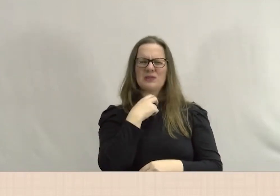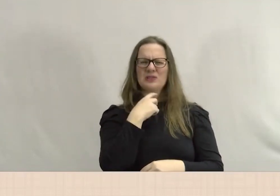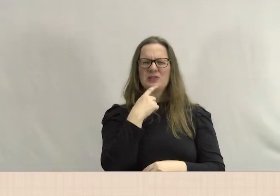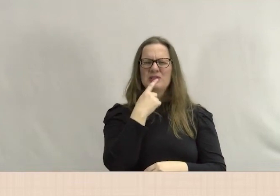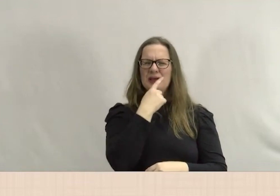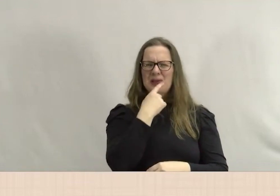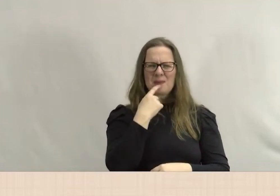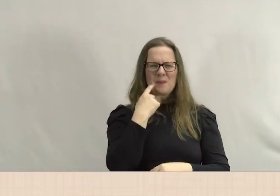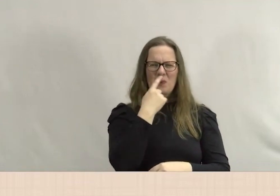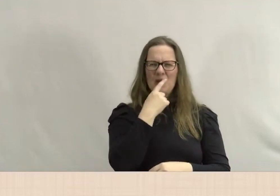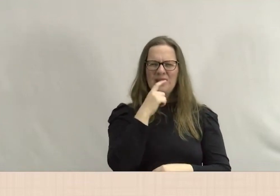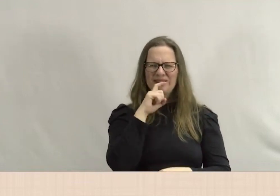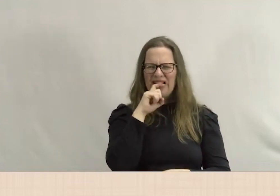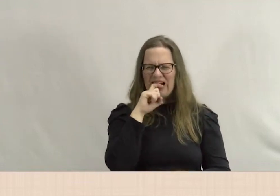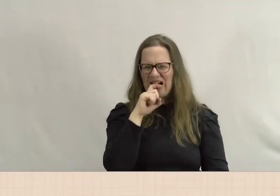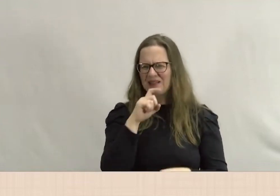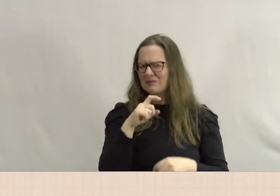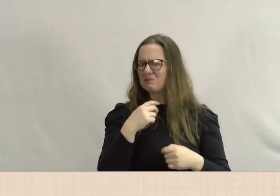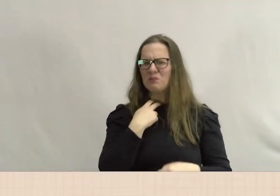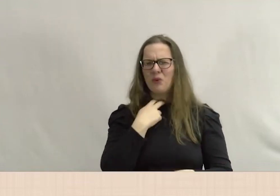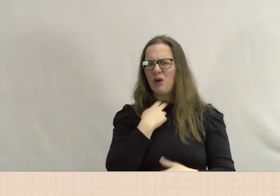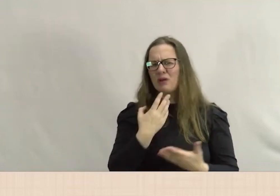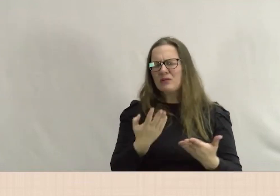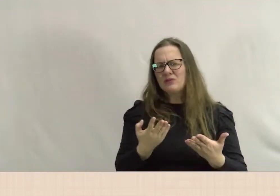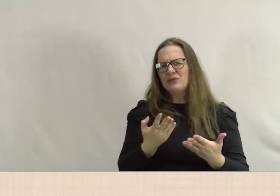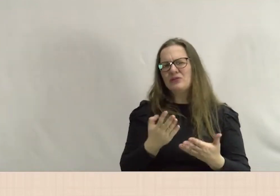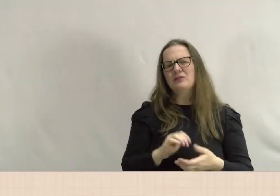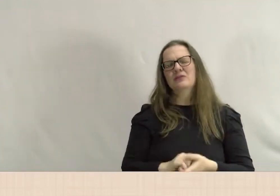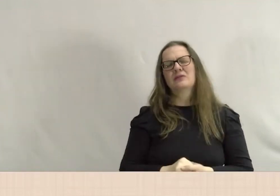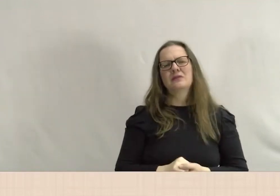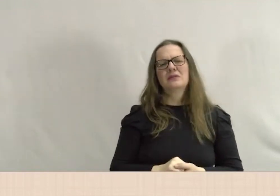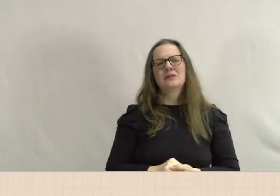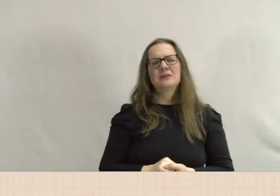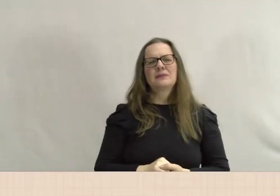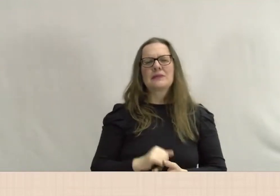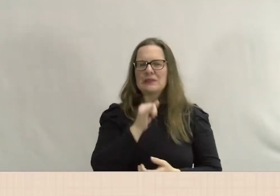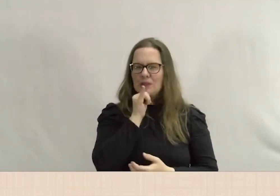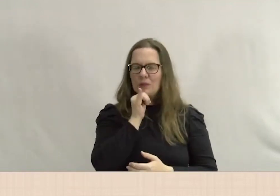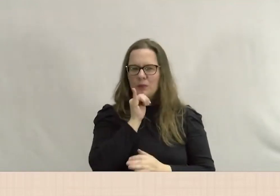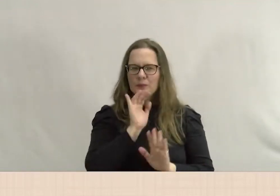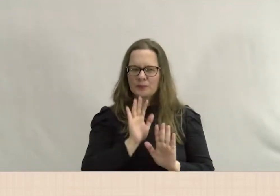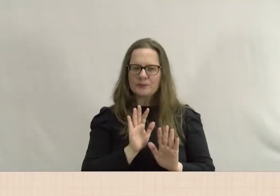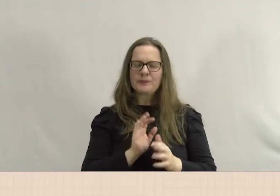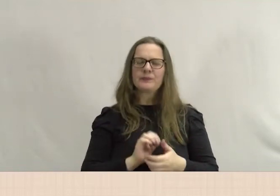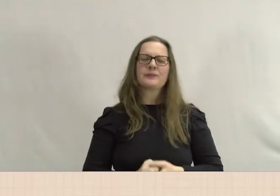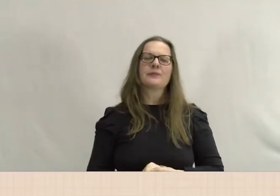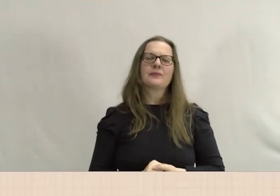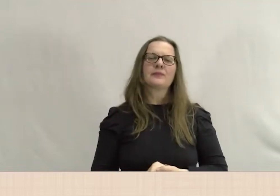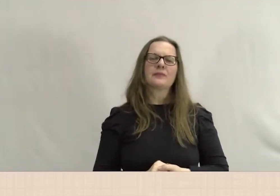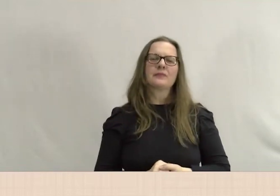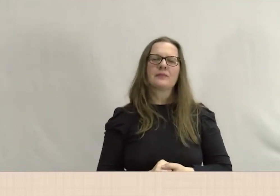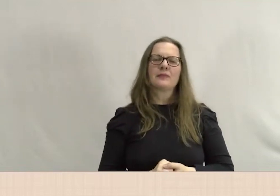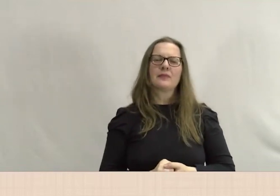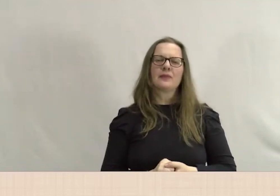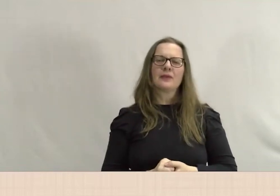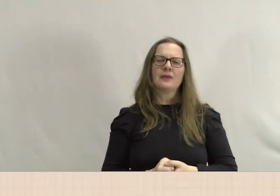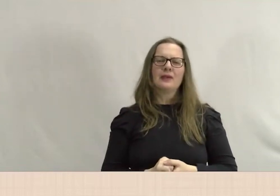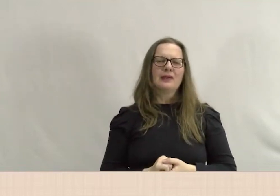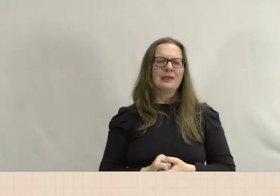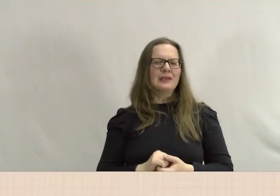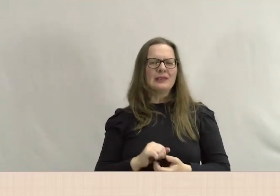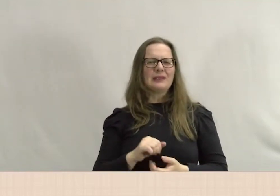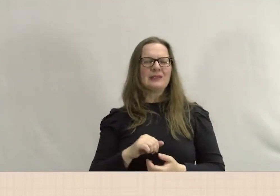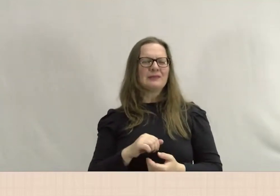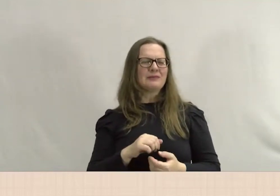porque eu sou o nariz, eu queria ser a boca. Então, durante a vida toda, a vida cristã toda do nariz, ele vai perseguir